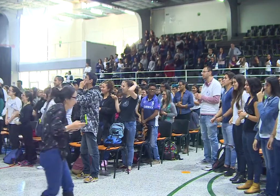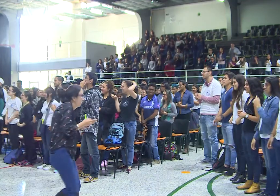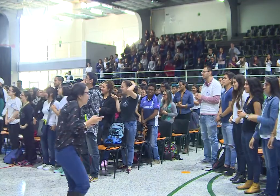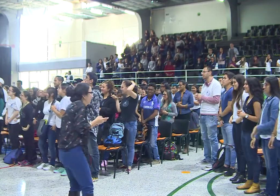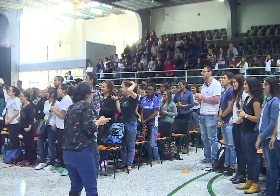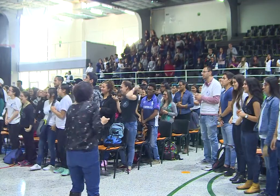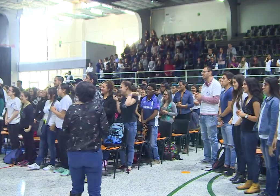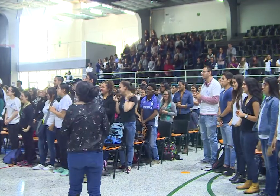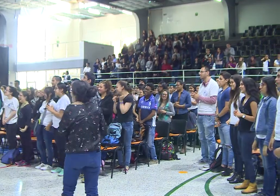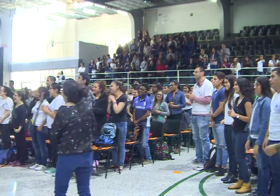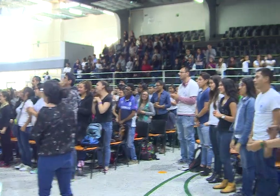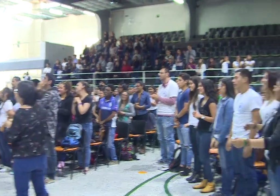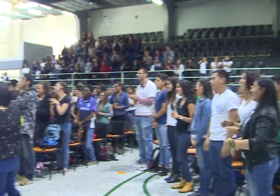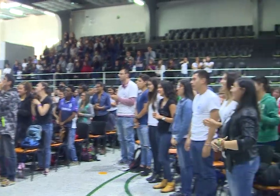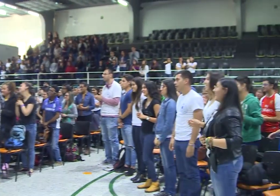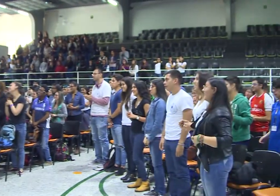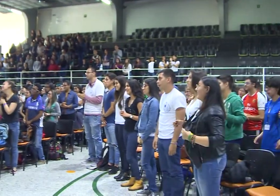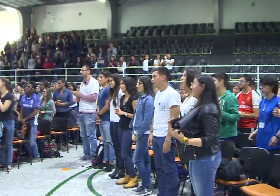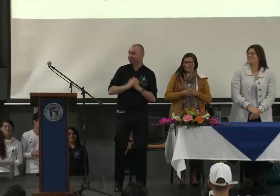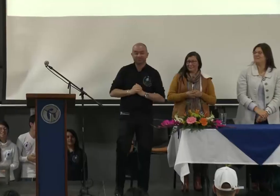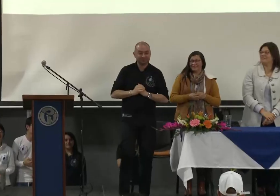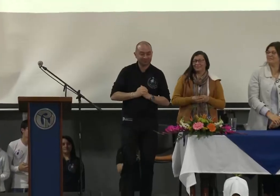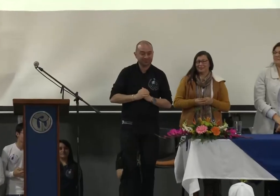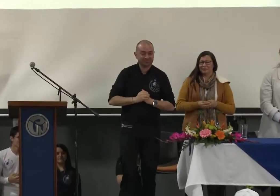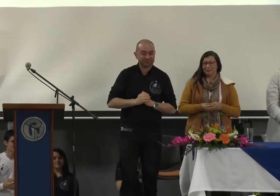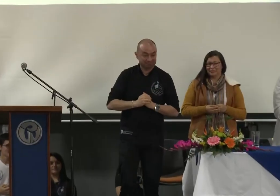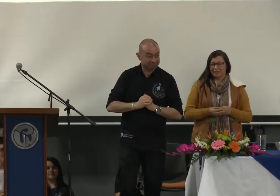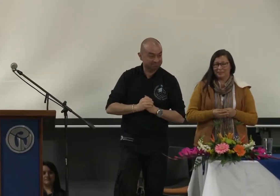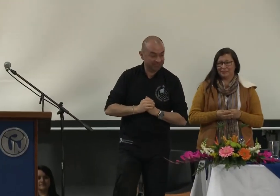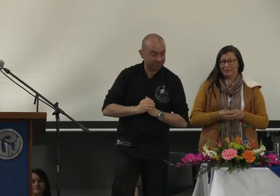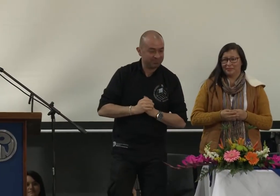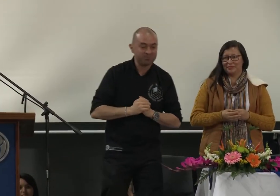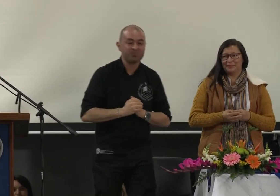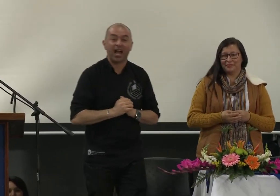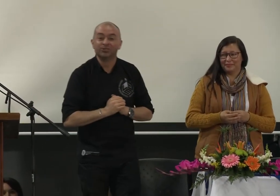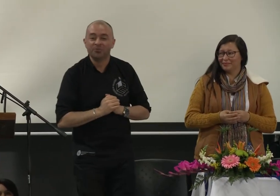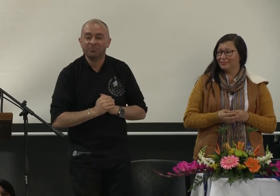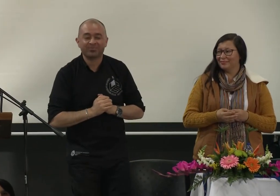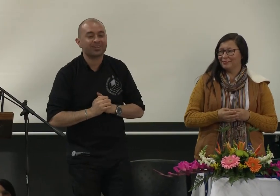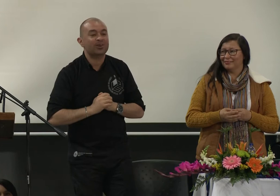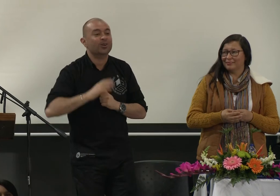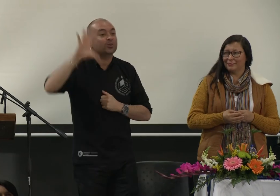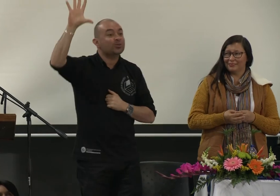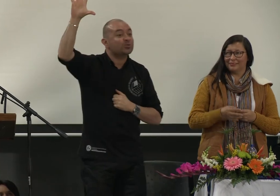que sea este nuestra celebración y que todos lo hagamos unidos